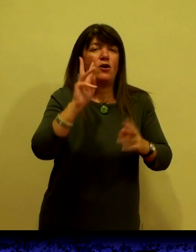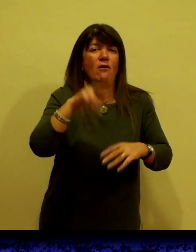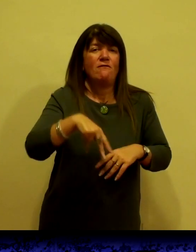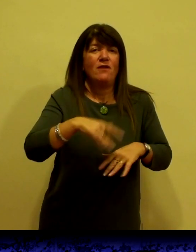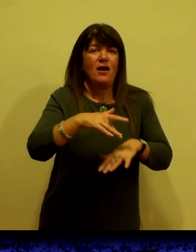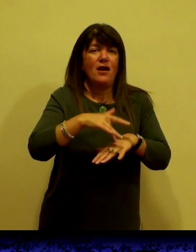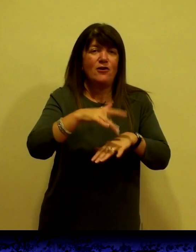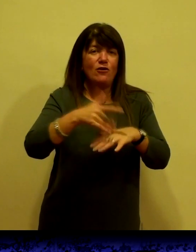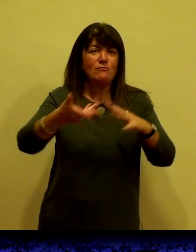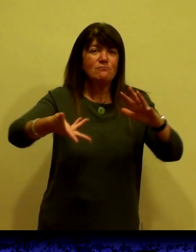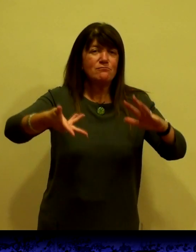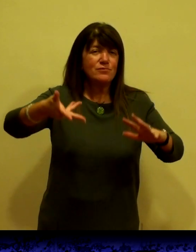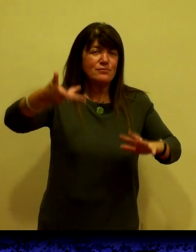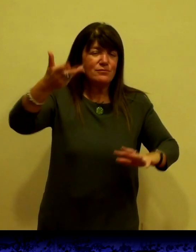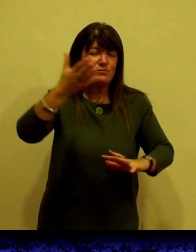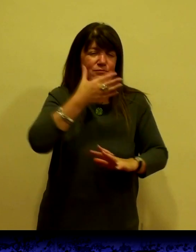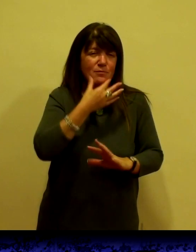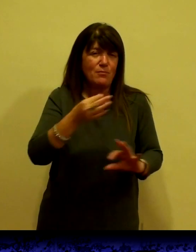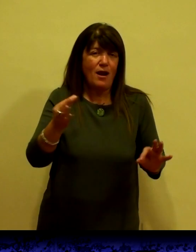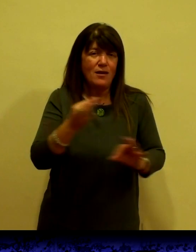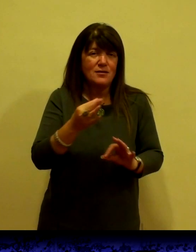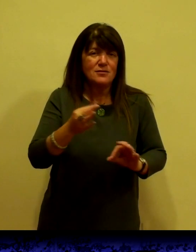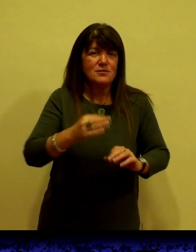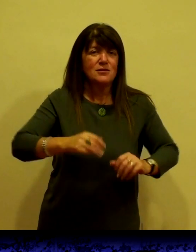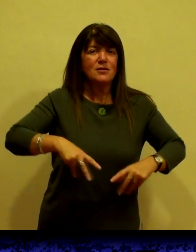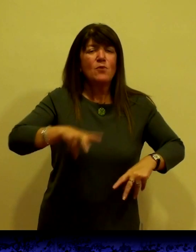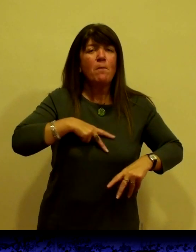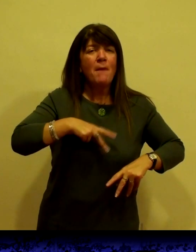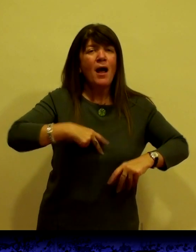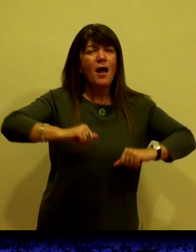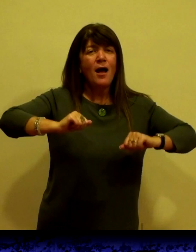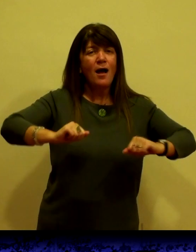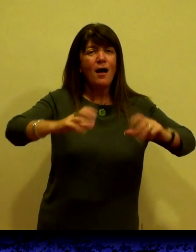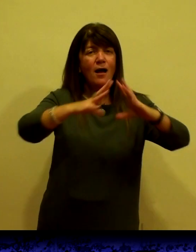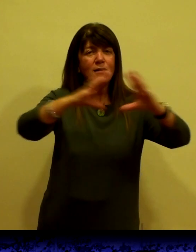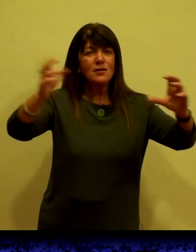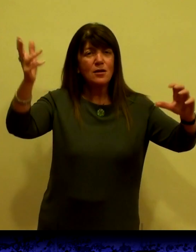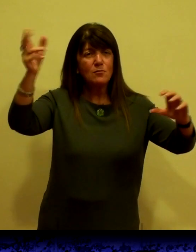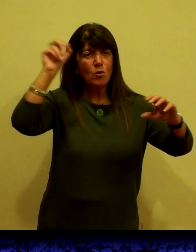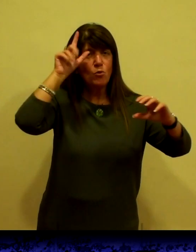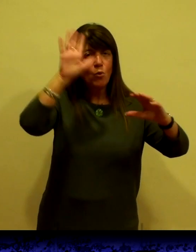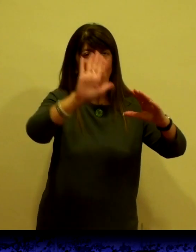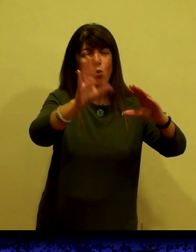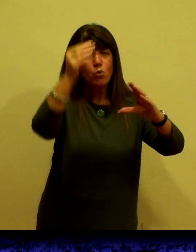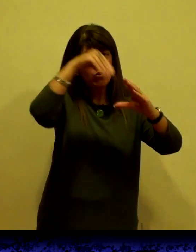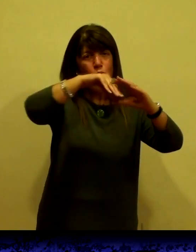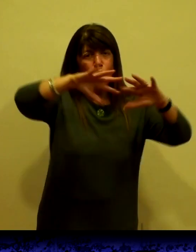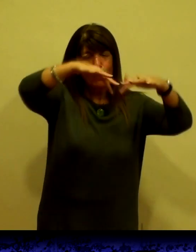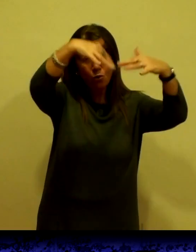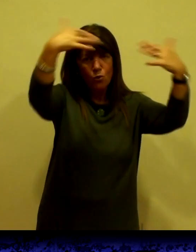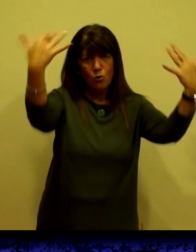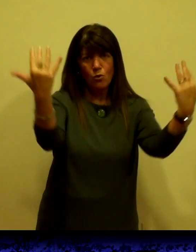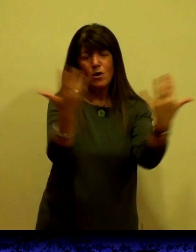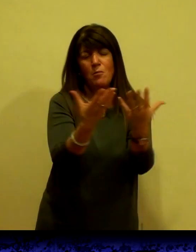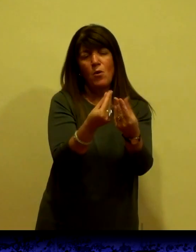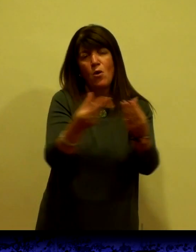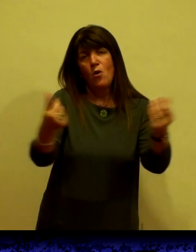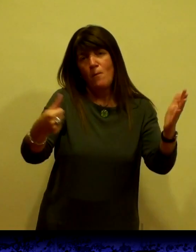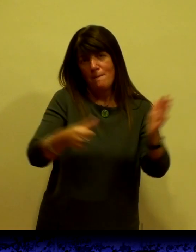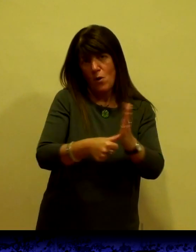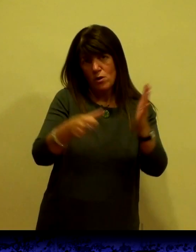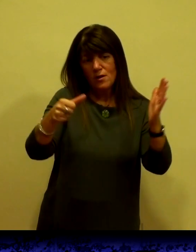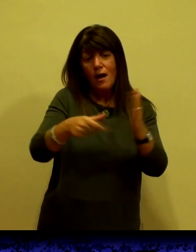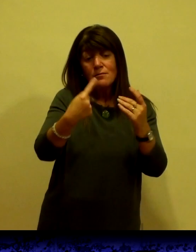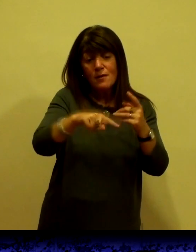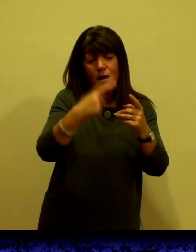quindi c'è sicuramente un discorso di patrimonio culturale molto molto importante, coniugato però evidentemente anche ad una